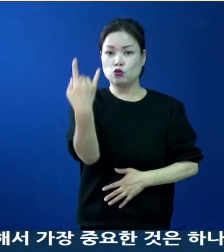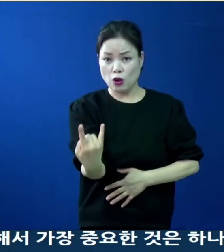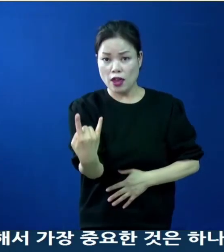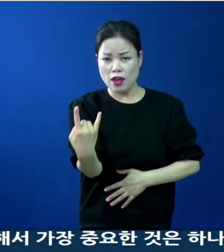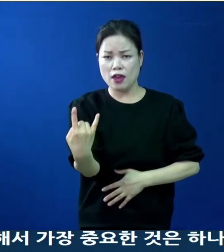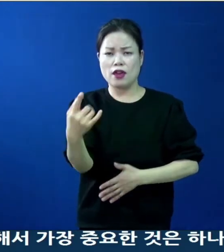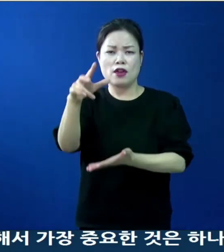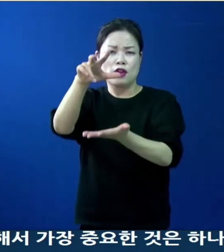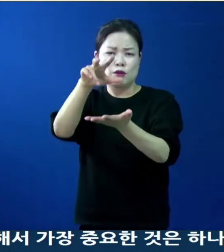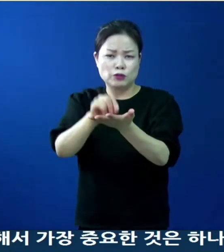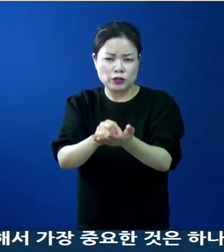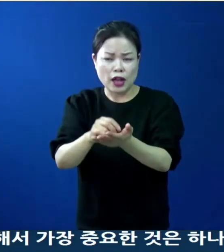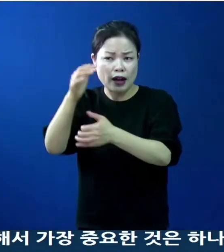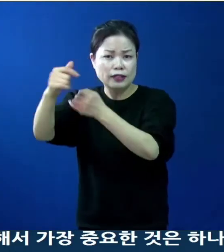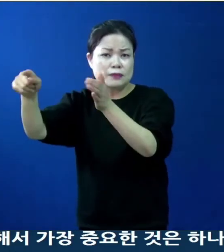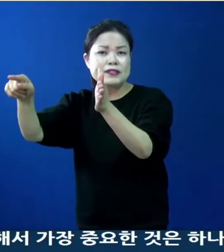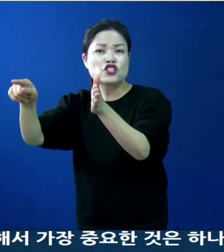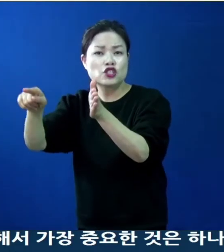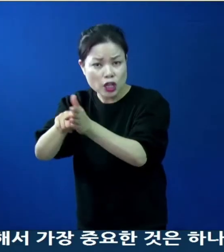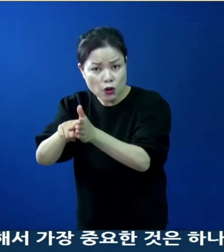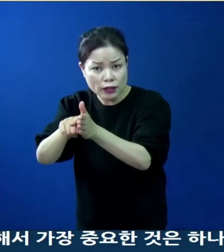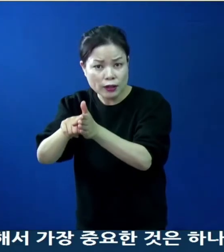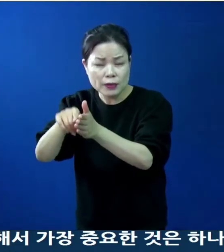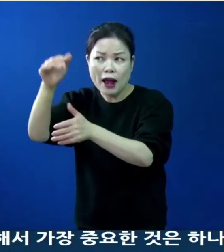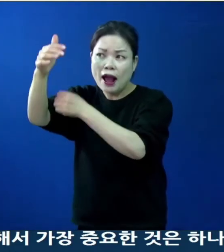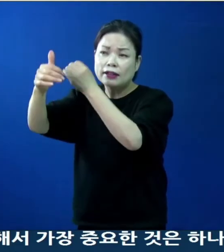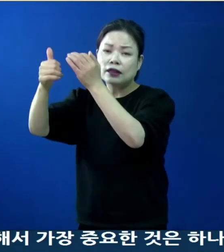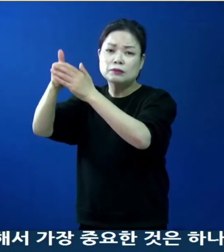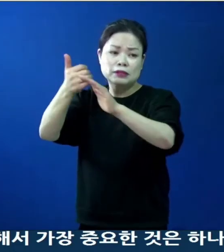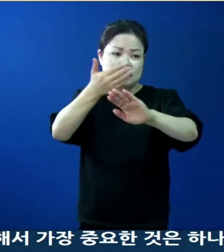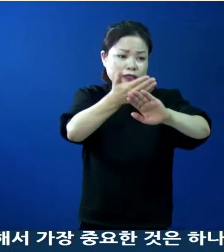왜냐하면 하나님을 신뢰한다면 하나님이 아닌